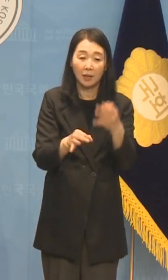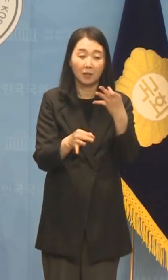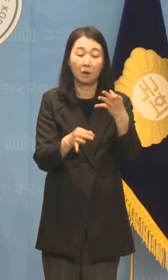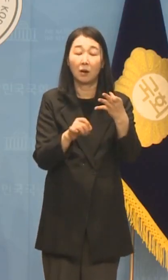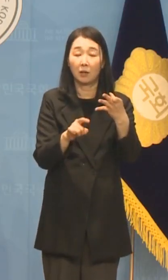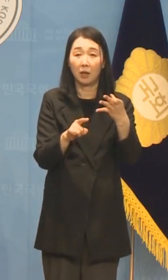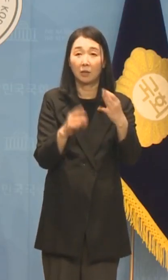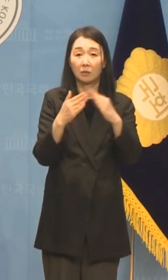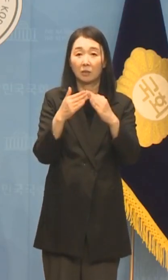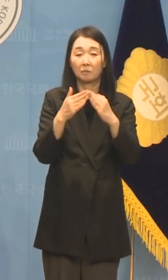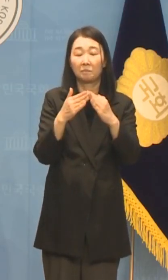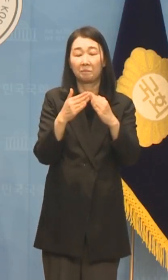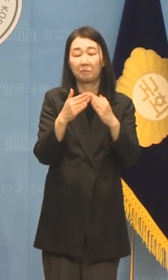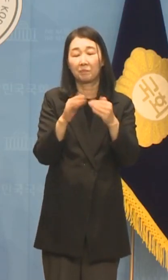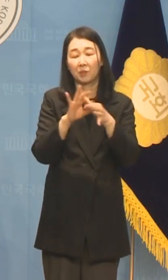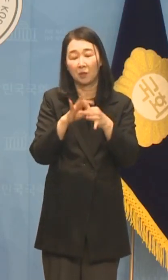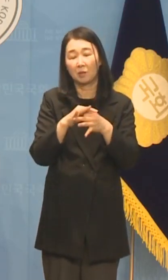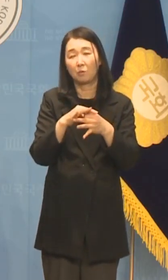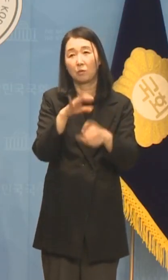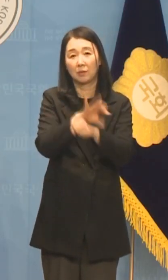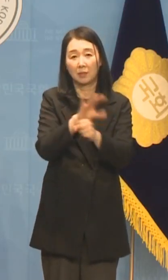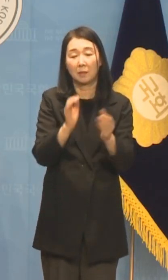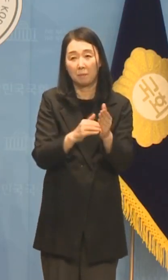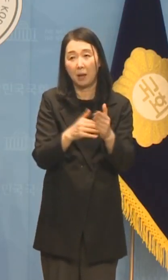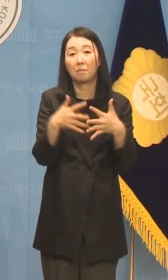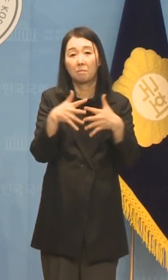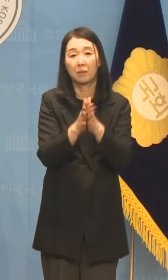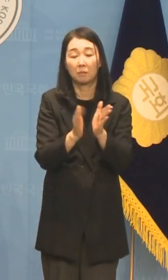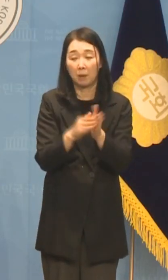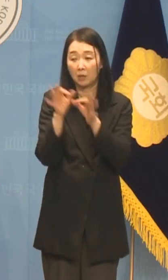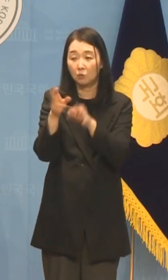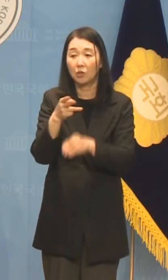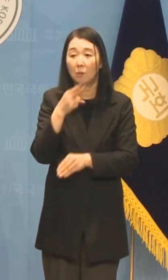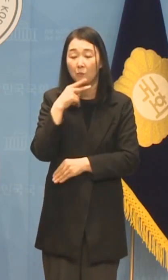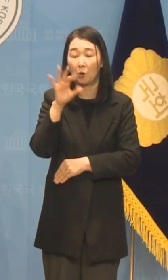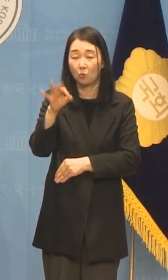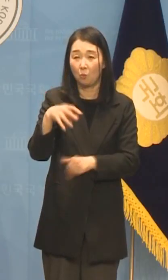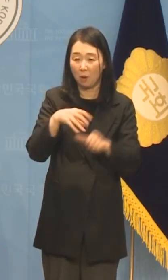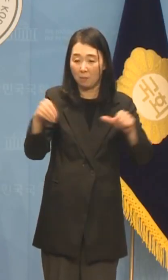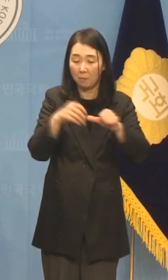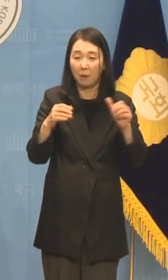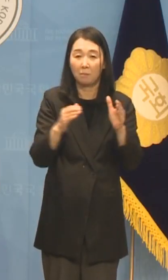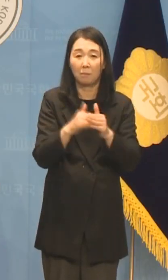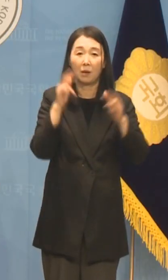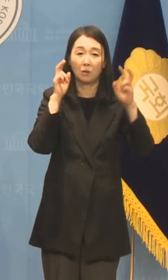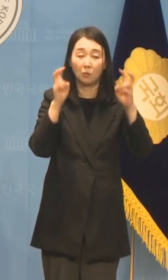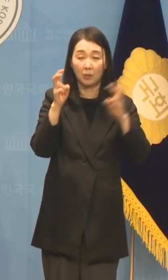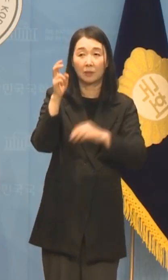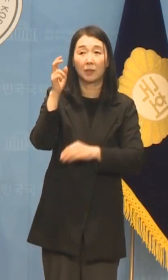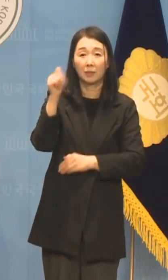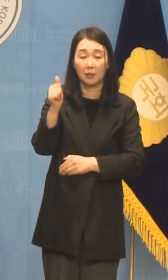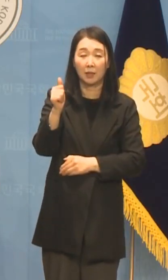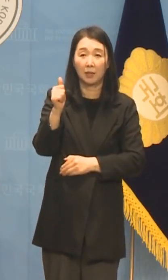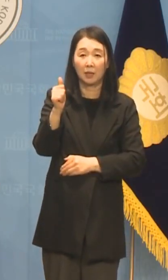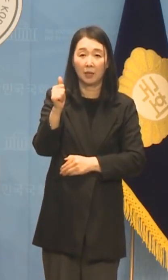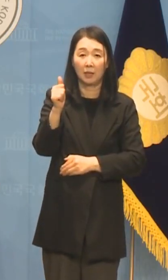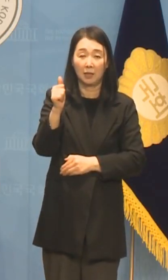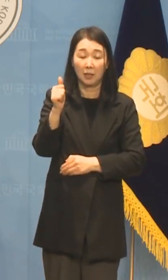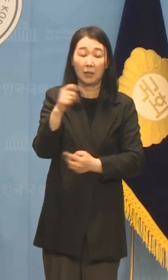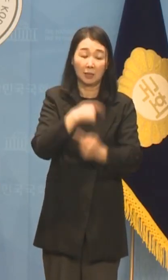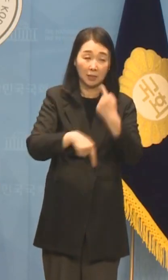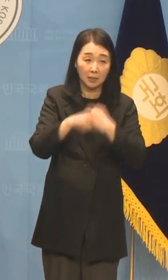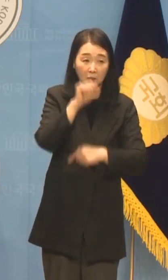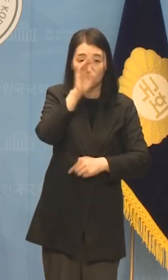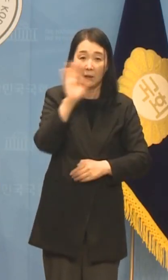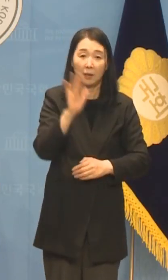부동산을 매각 폐점하였습니다. 투자는 없고 돈만 뽑아가니 회사 사정이 좋아질 리가